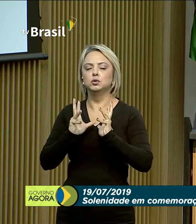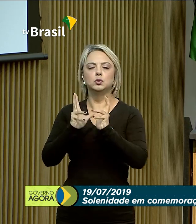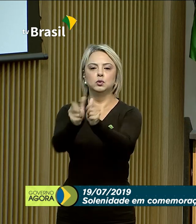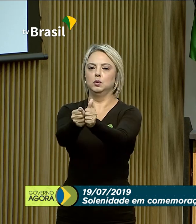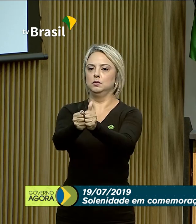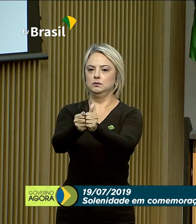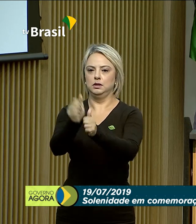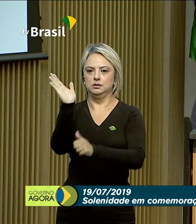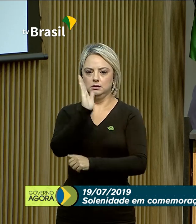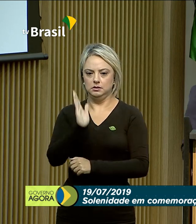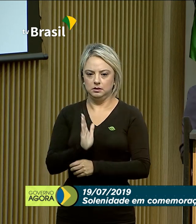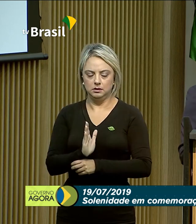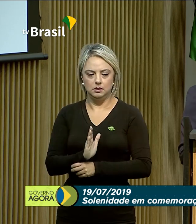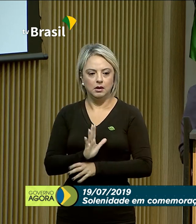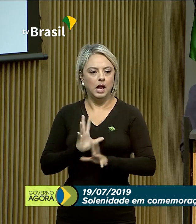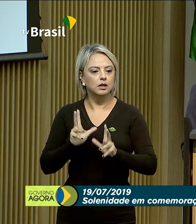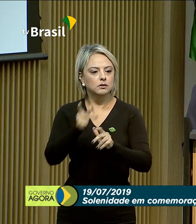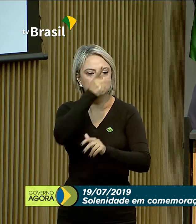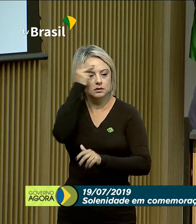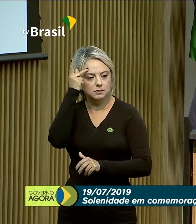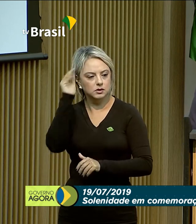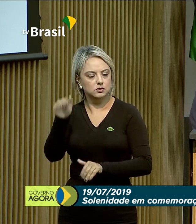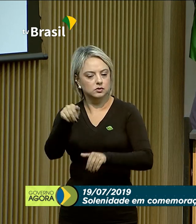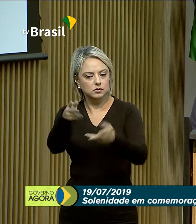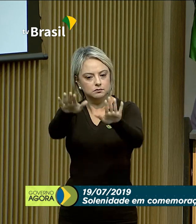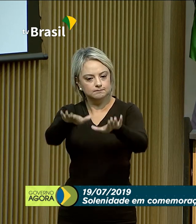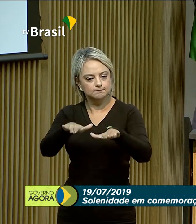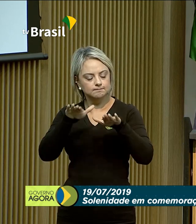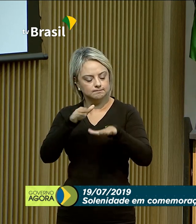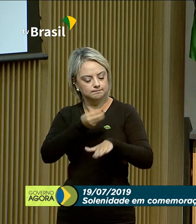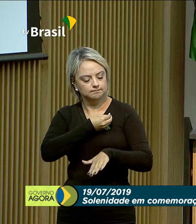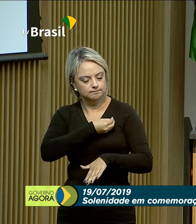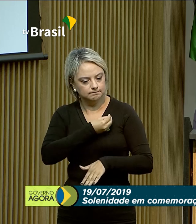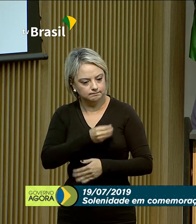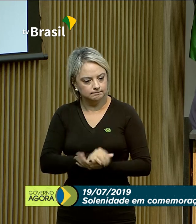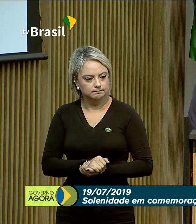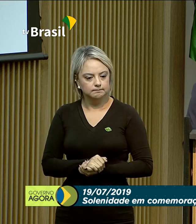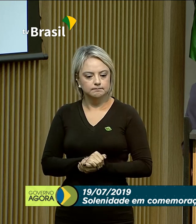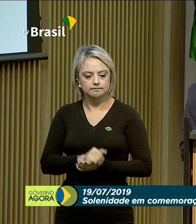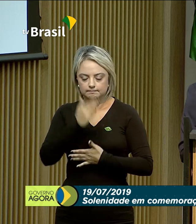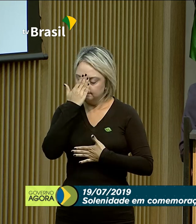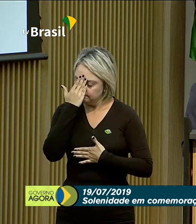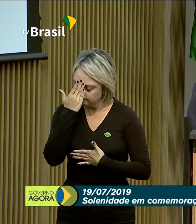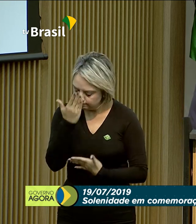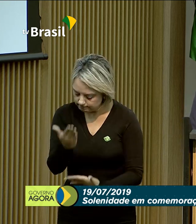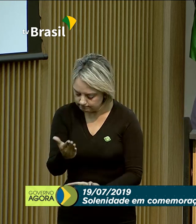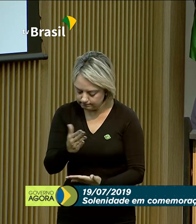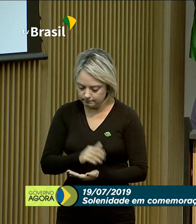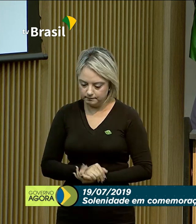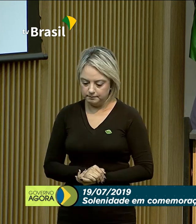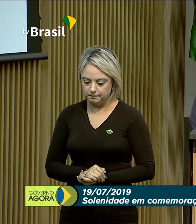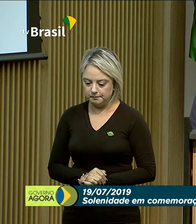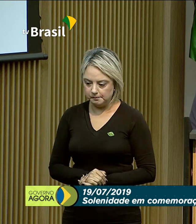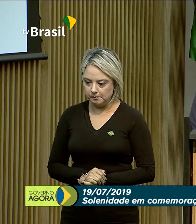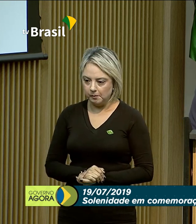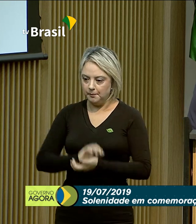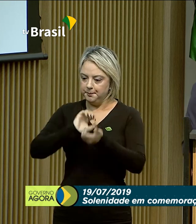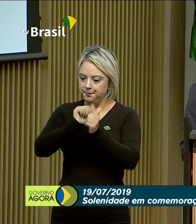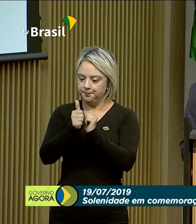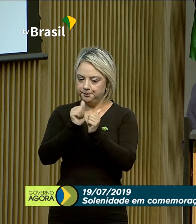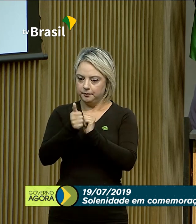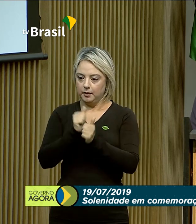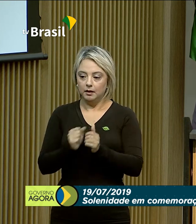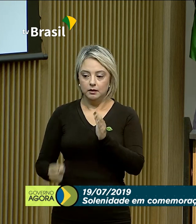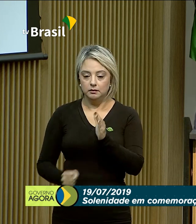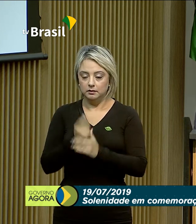Brasil. A todos os presentes que vieram brilhantar a nossa cerimônia, minha gratidão. O futebol